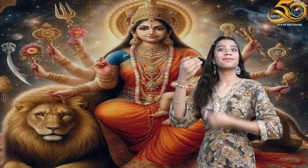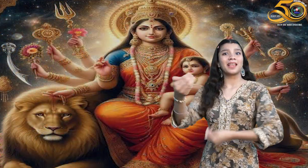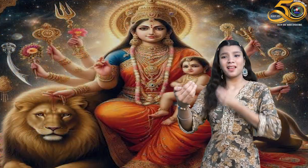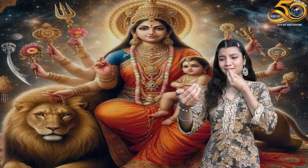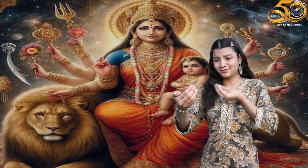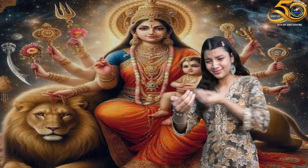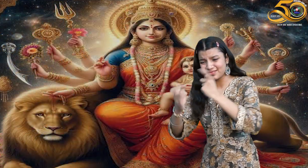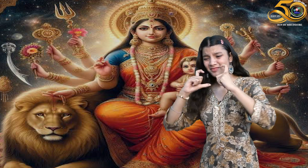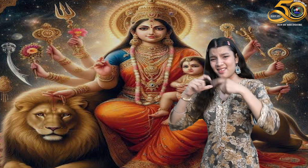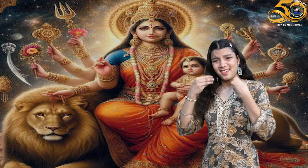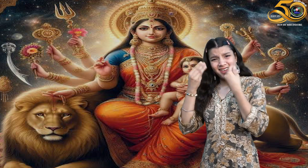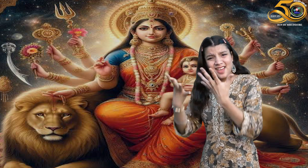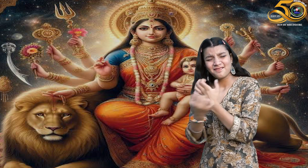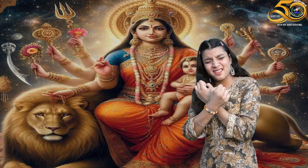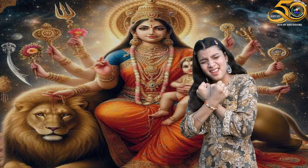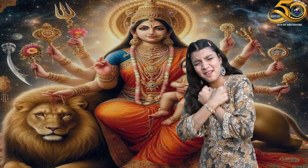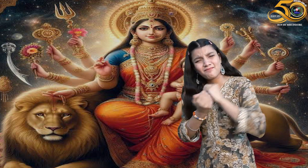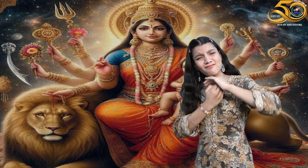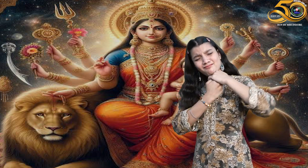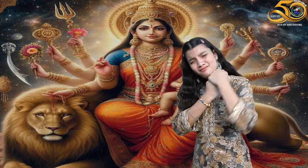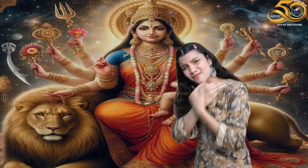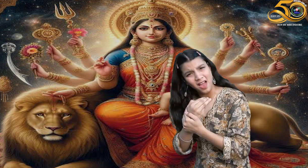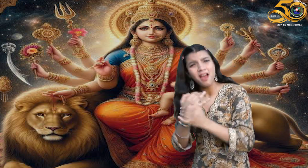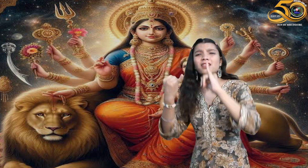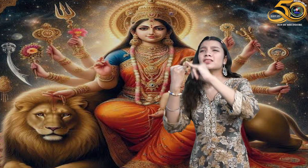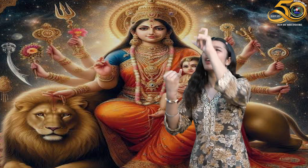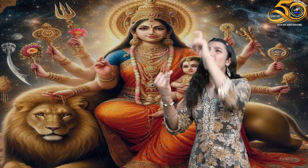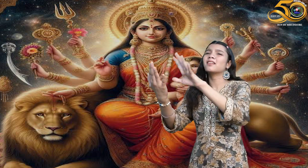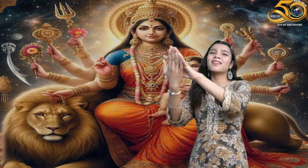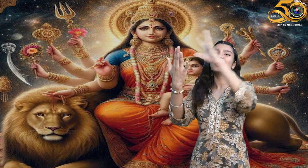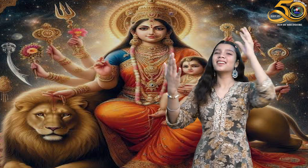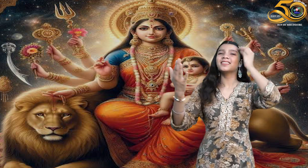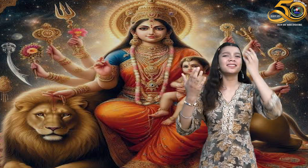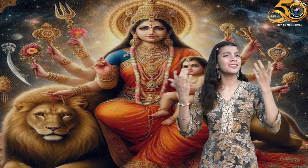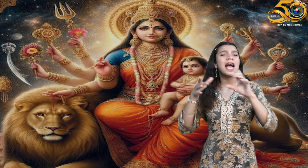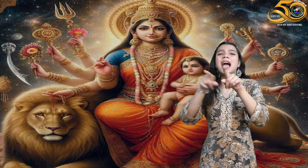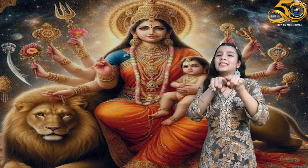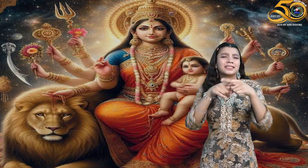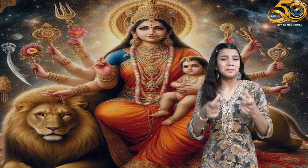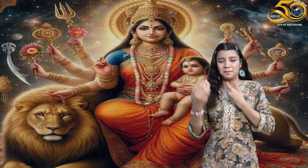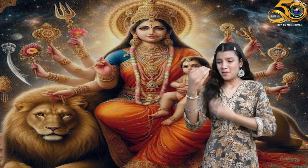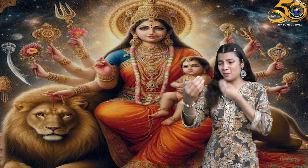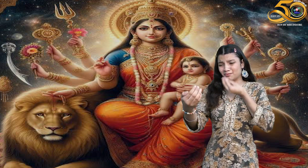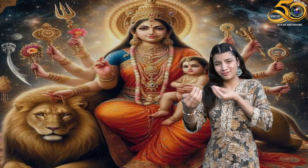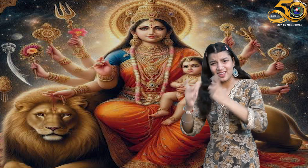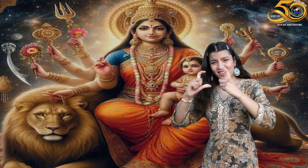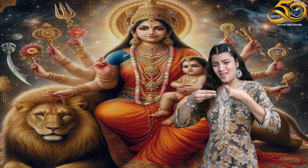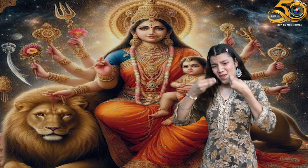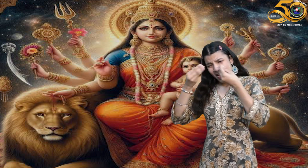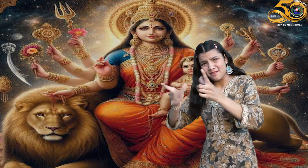बच्चों की तरह ध्यान रखती है उनसे हमें यहाँ सीख मिलती है कि जैसे एक मा अपने बच्चों पर सब कुछ न्योजावर कर देती है